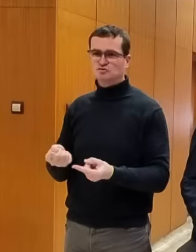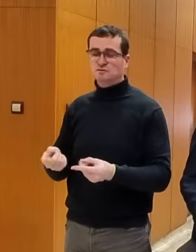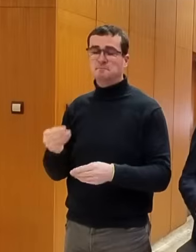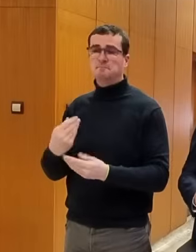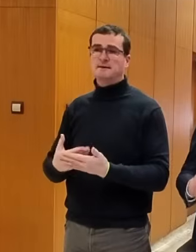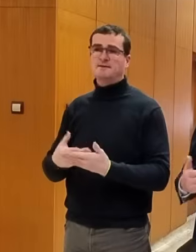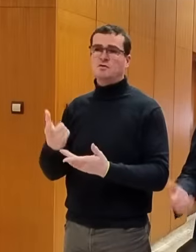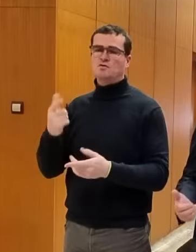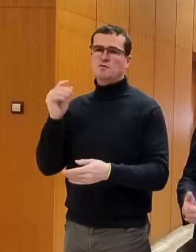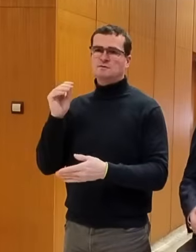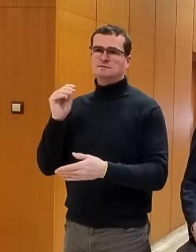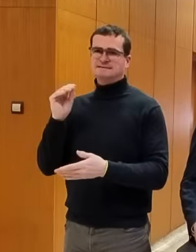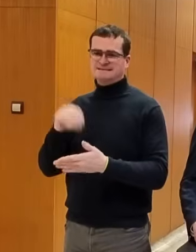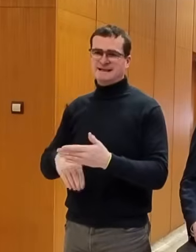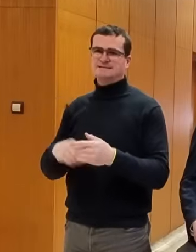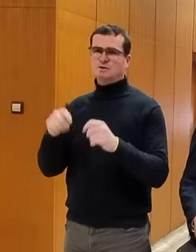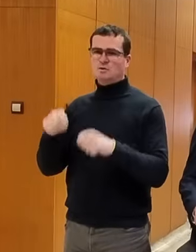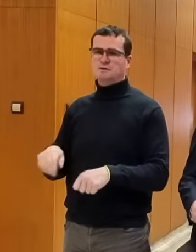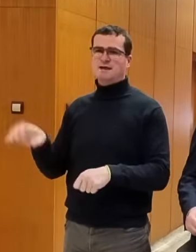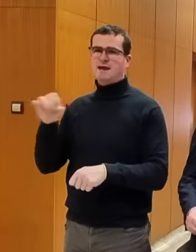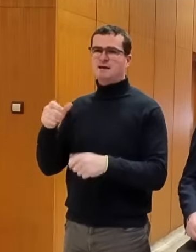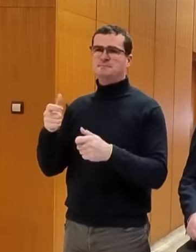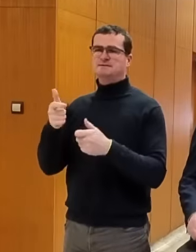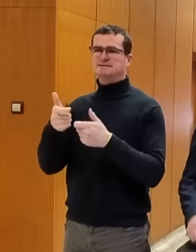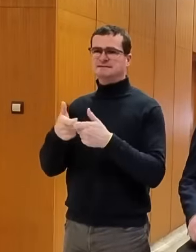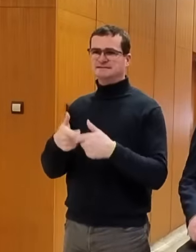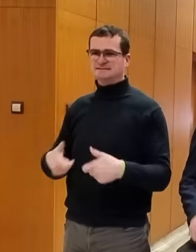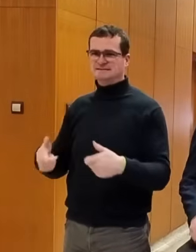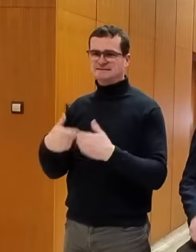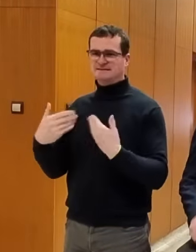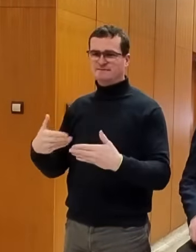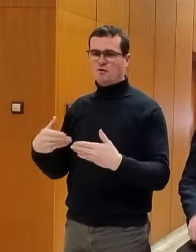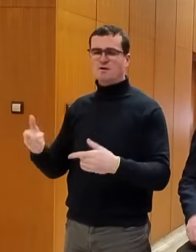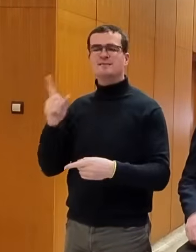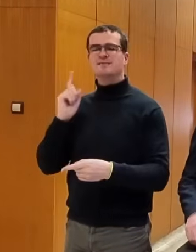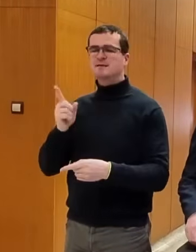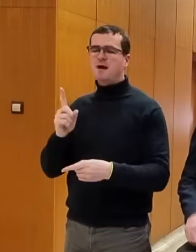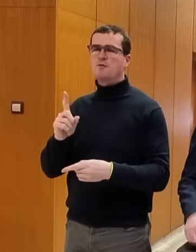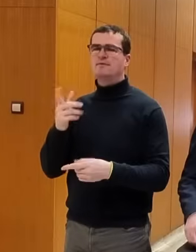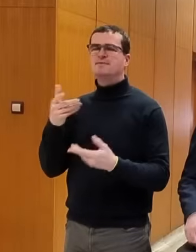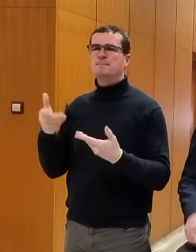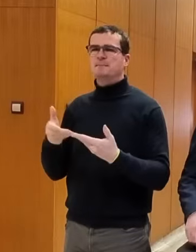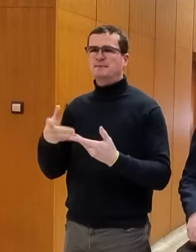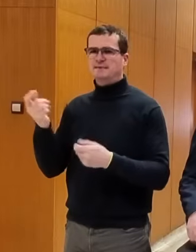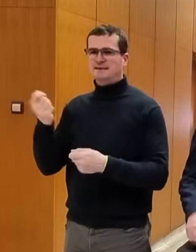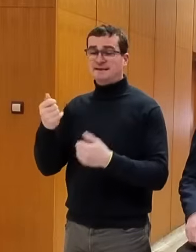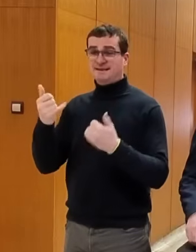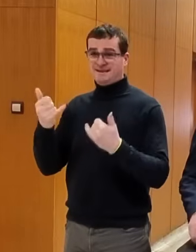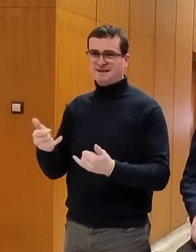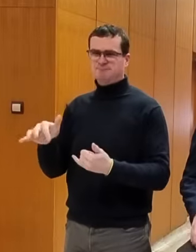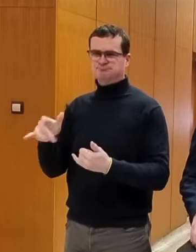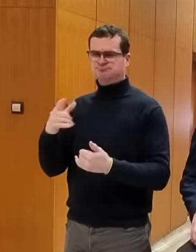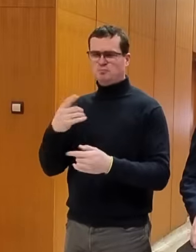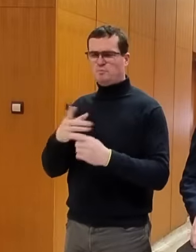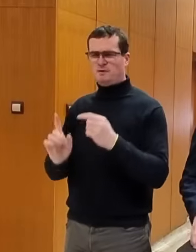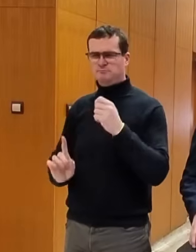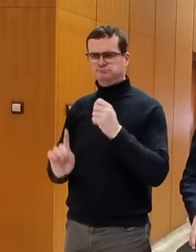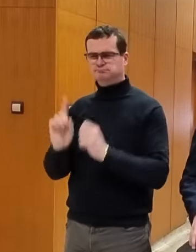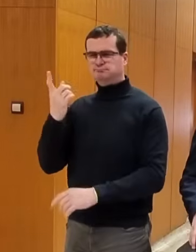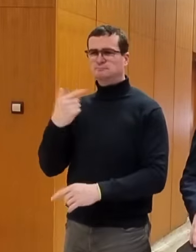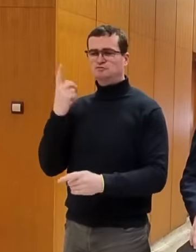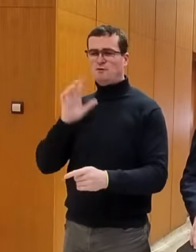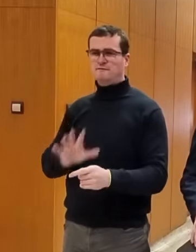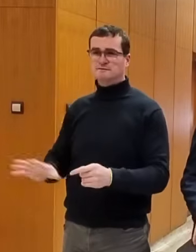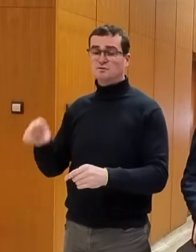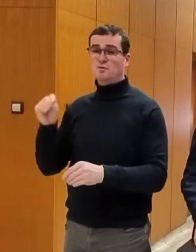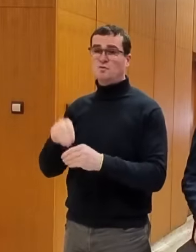Čiže to je zase ďalšie rozhodnutie Európskeho súdneho dvora, ktoré hovorí, že nemajú byť neprimerané tie tresty. A dnes sú absolútne neprimerané na